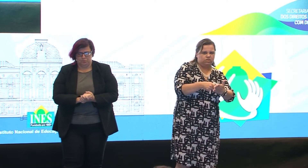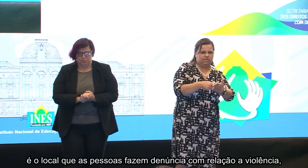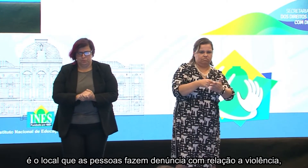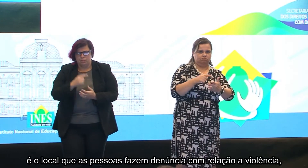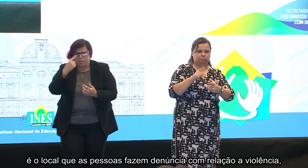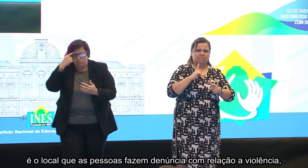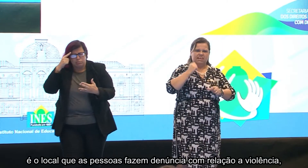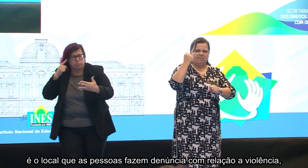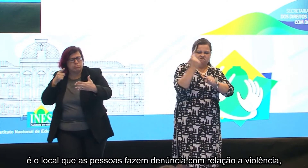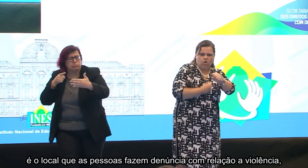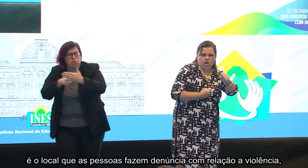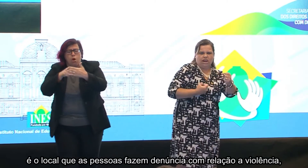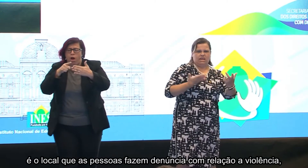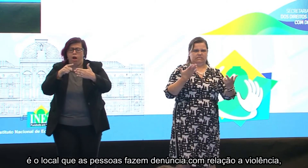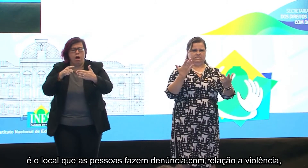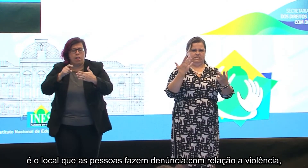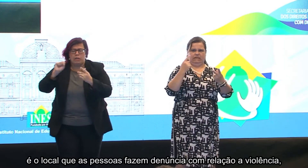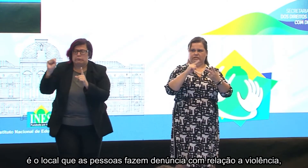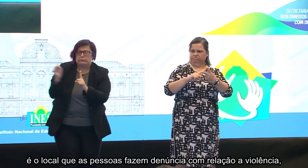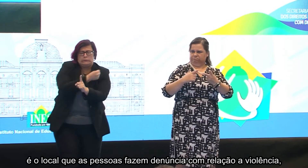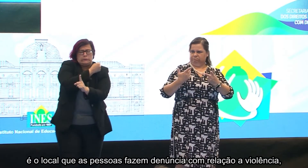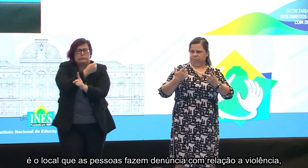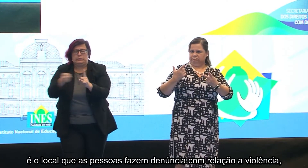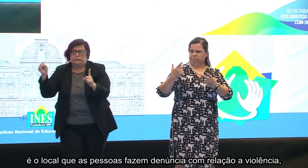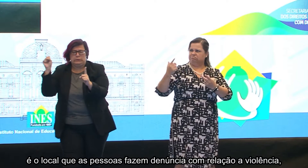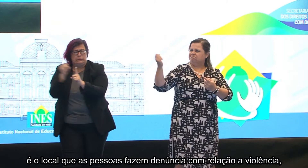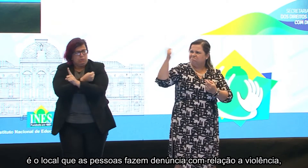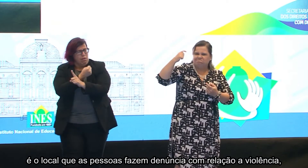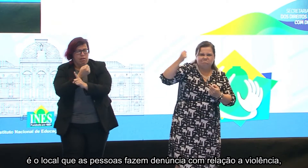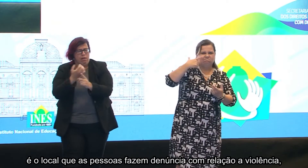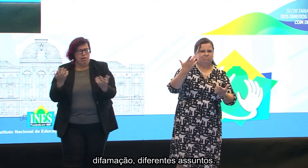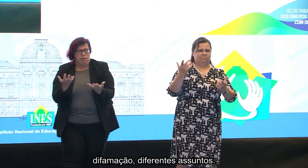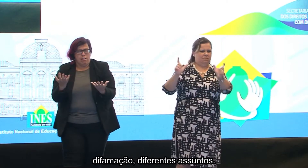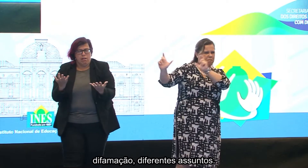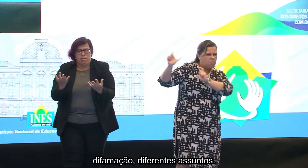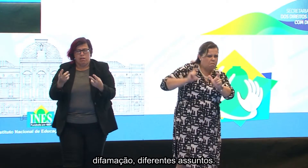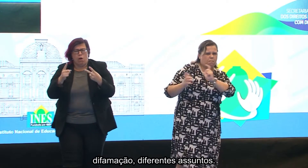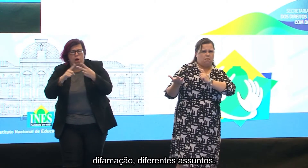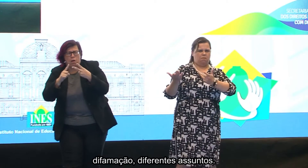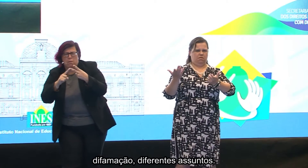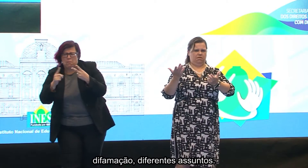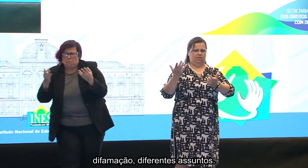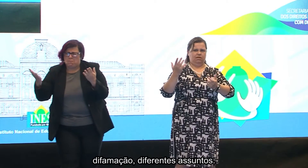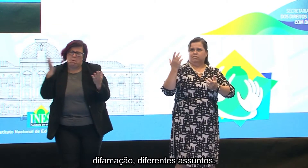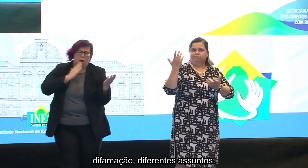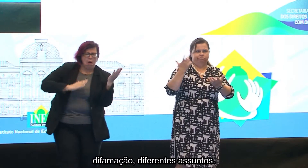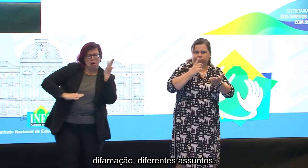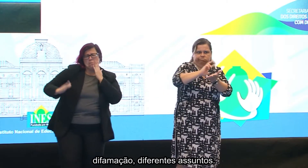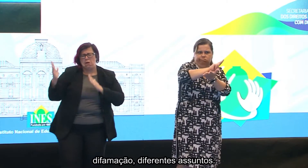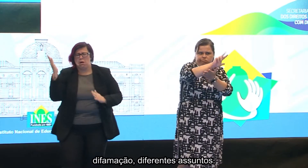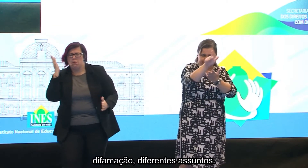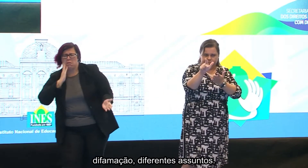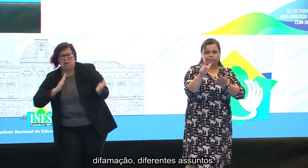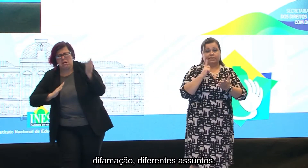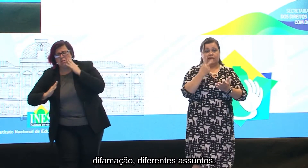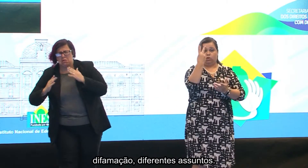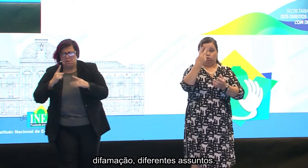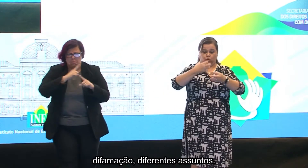E é o local que as pessoas fazem denúncia em relação à violência, difamação, diferentes